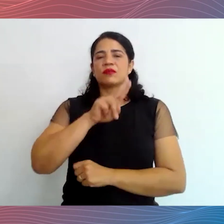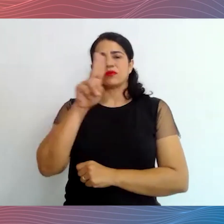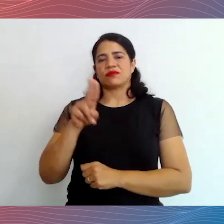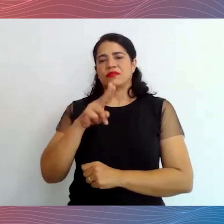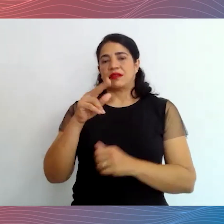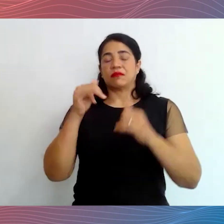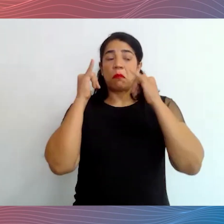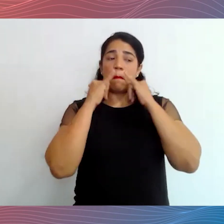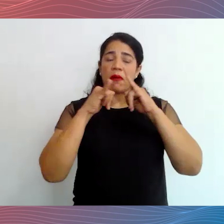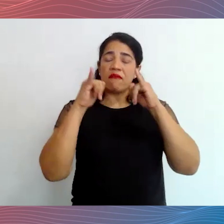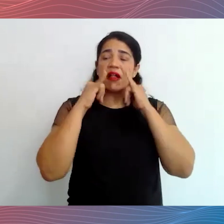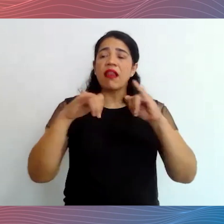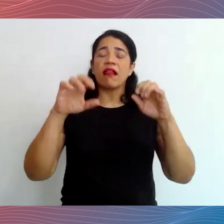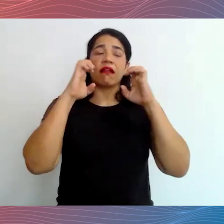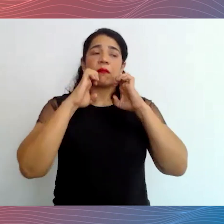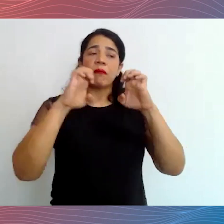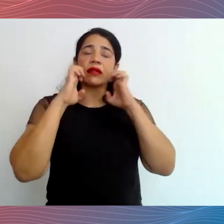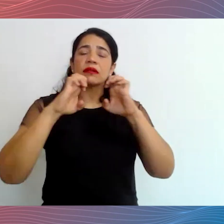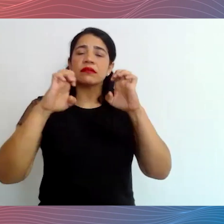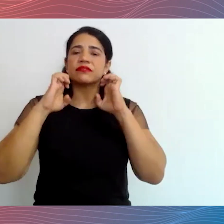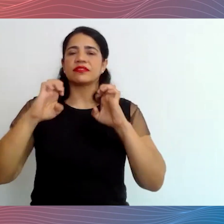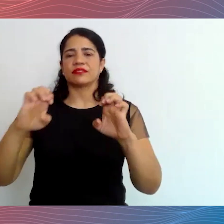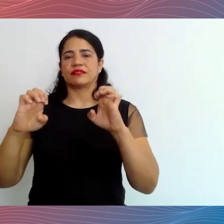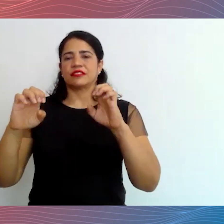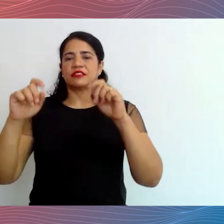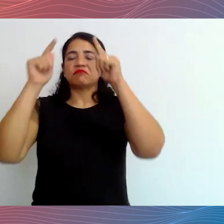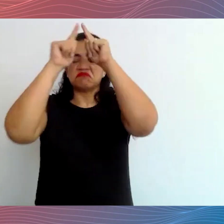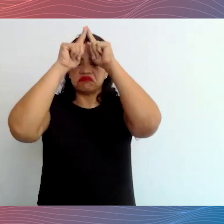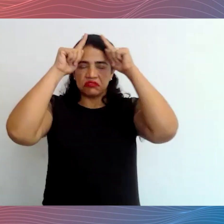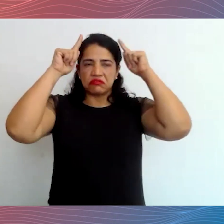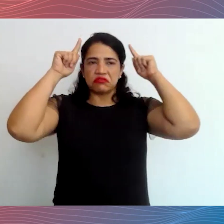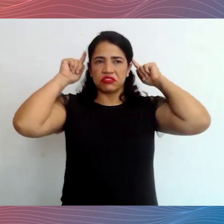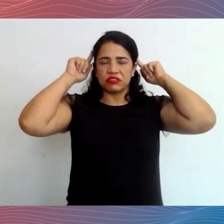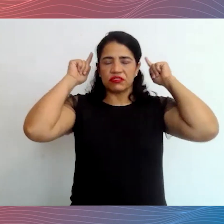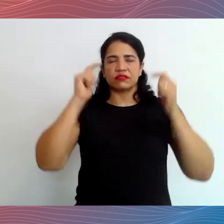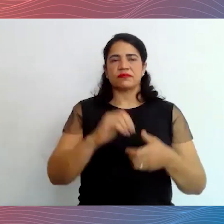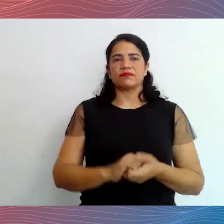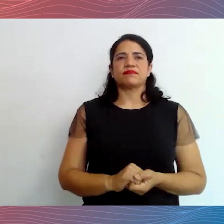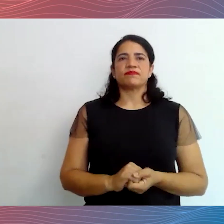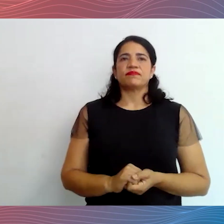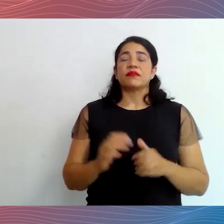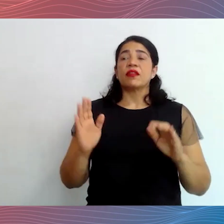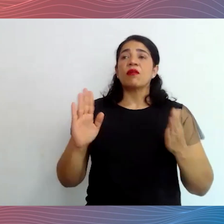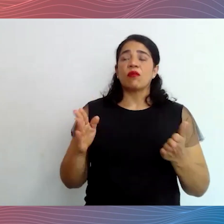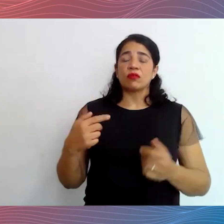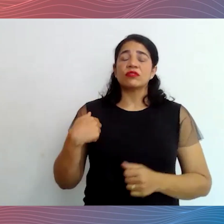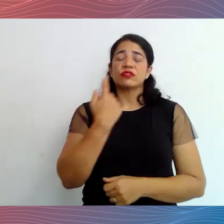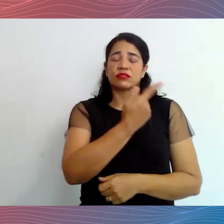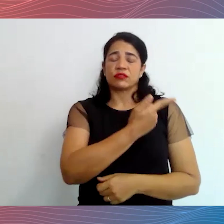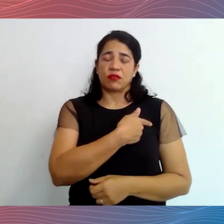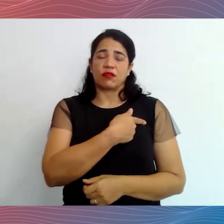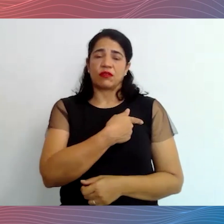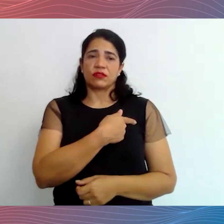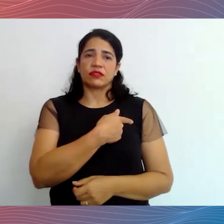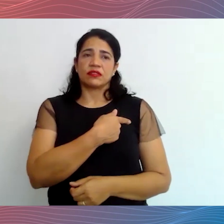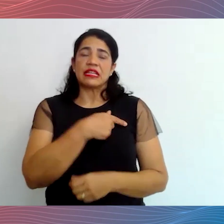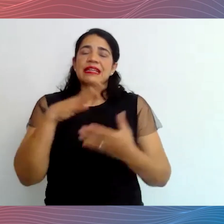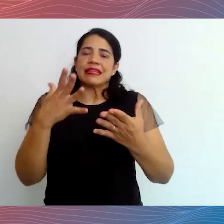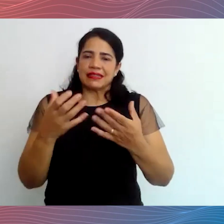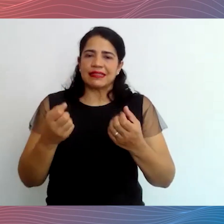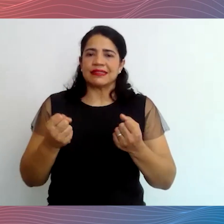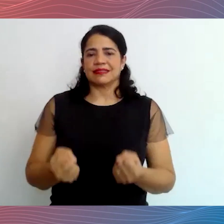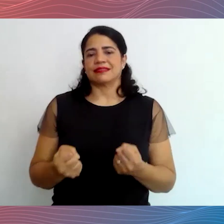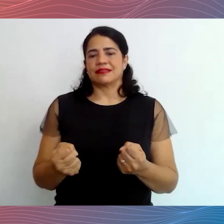jeito que chegou hoje, graças a Deus. Pelo ministério de Paulo, irmãos, a palavra chegou, né,